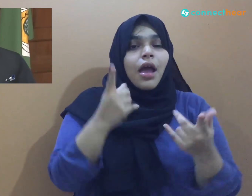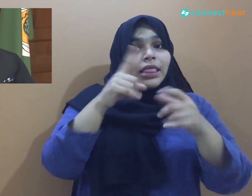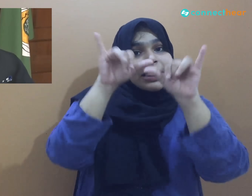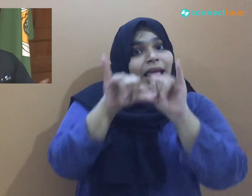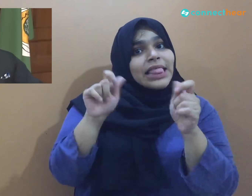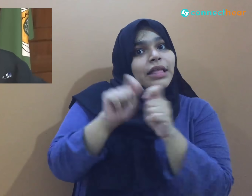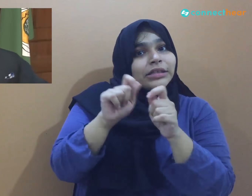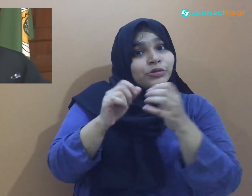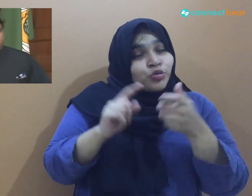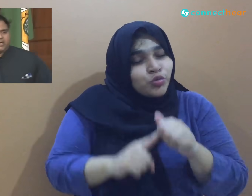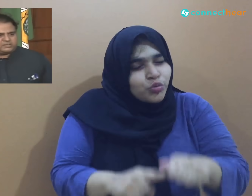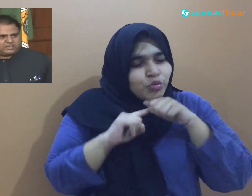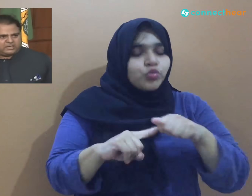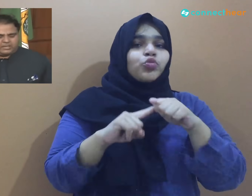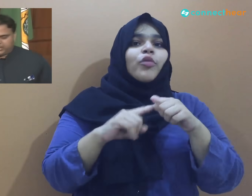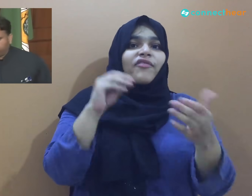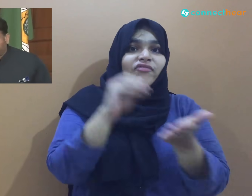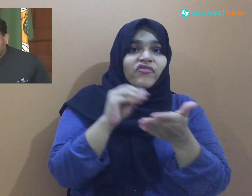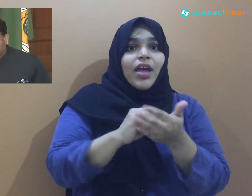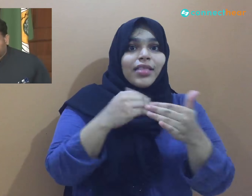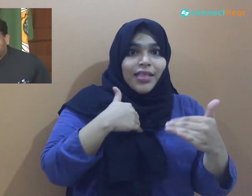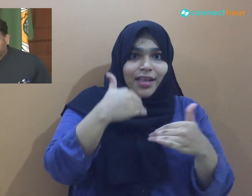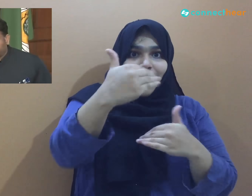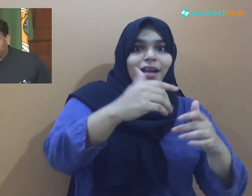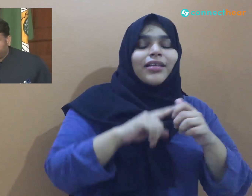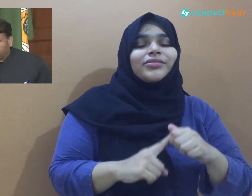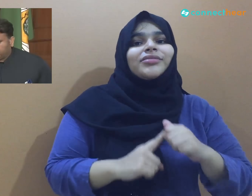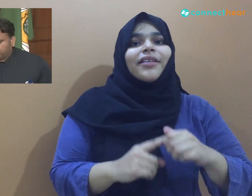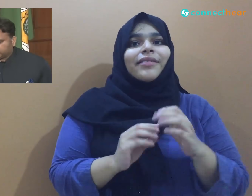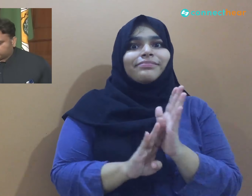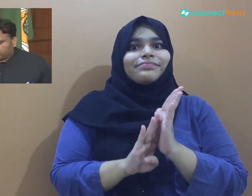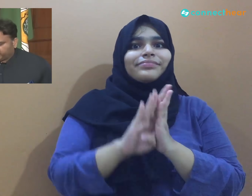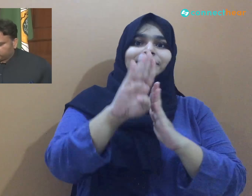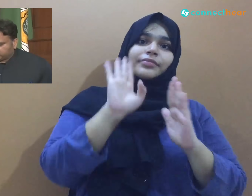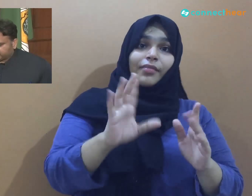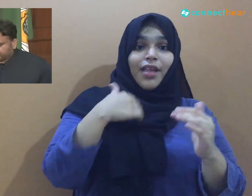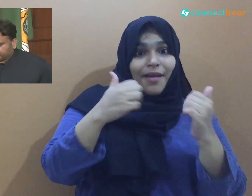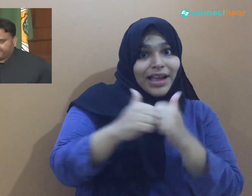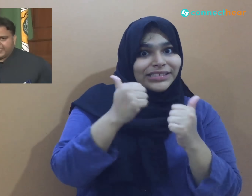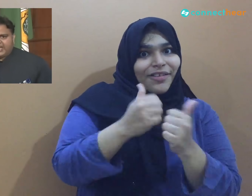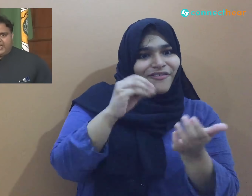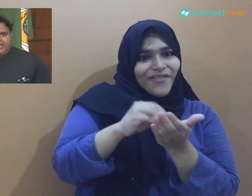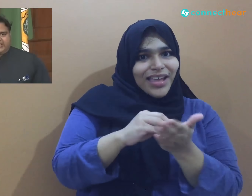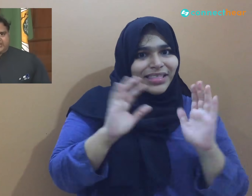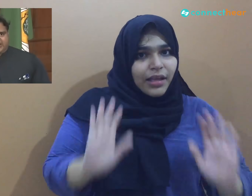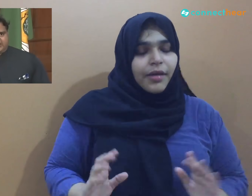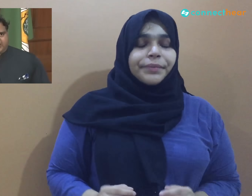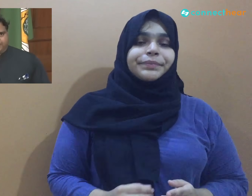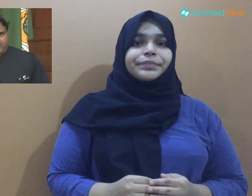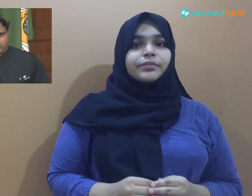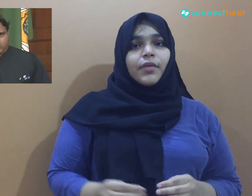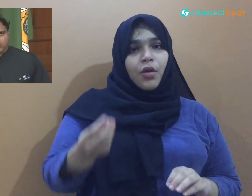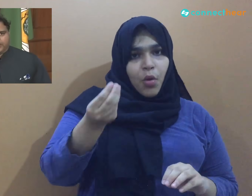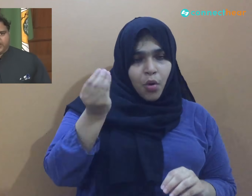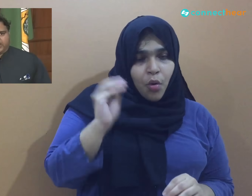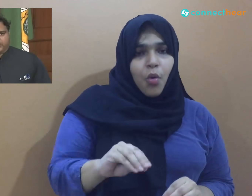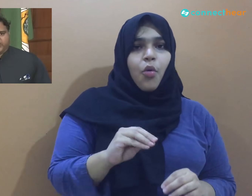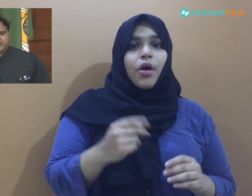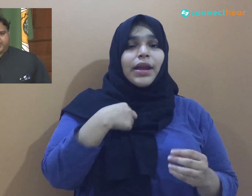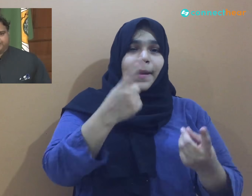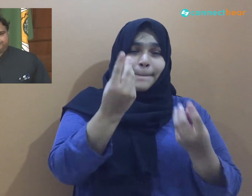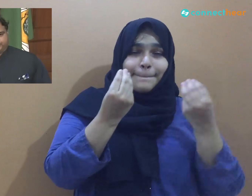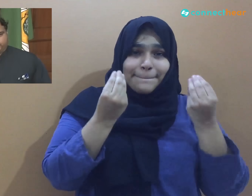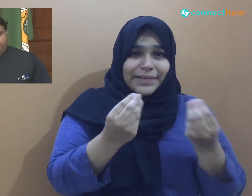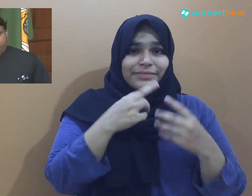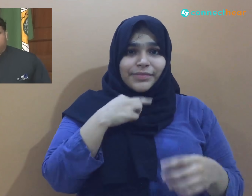ایک بہت بڑا ایریا سر ہمارے پاس آتا ہے جس کو ہم یوز کر سکتے ہیں. اس کے ساتھ سر ایک اور ہماری ریکویسٹ